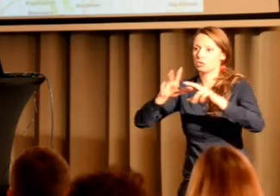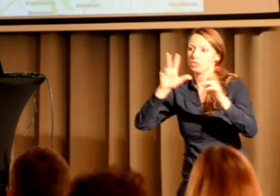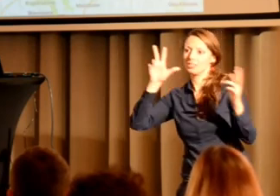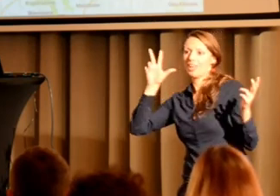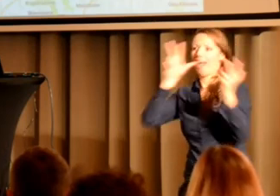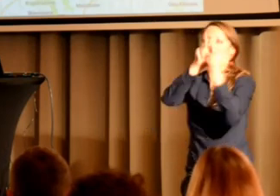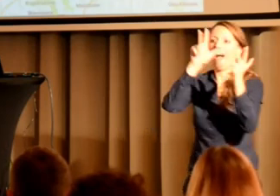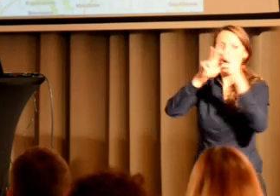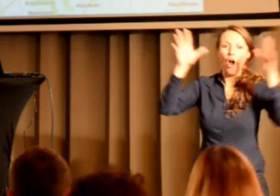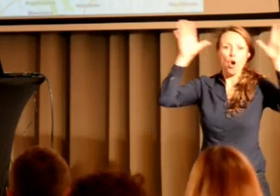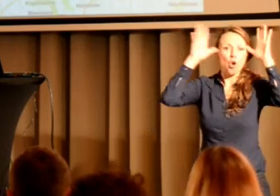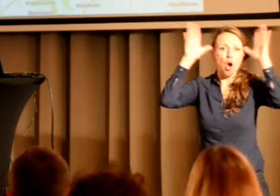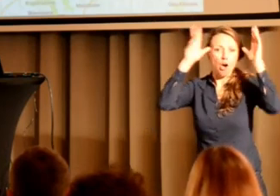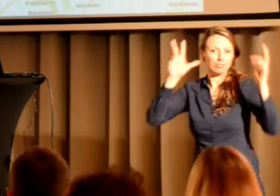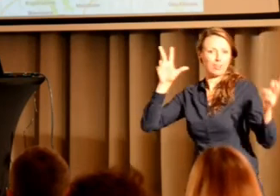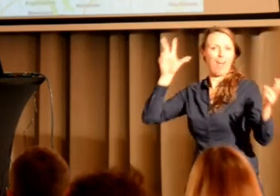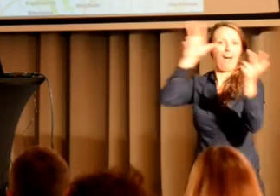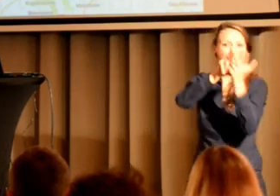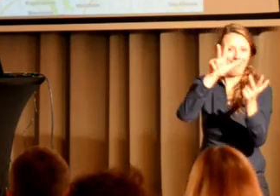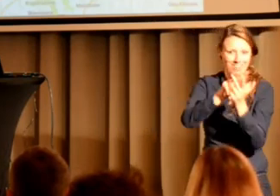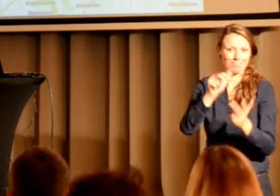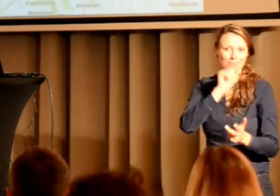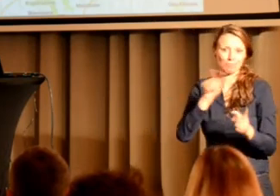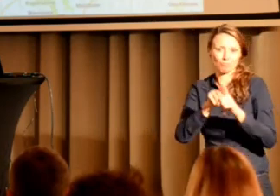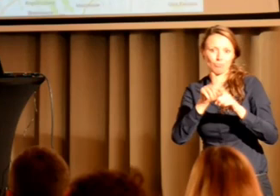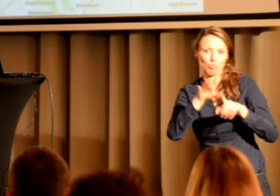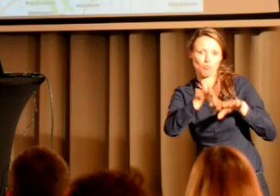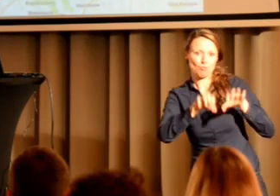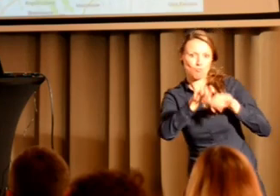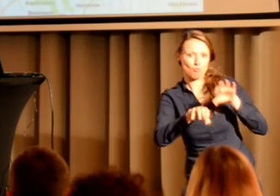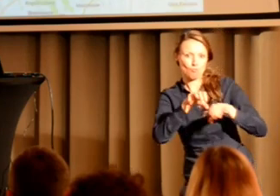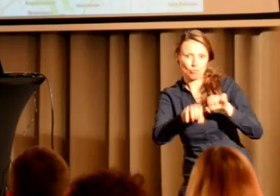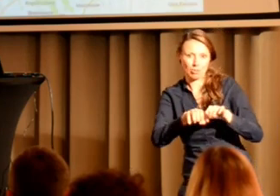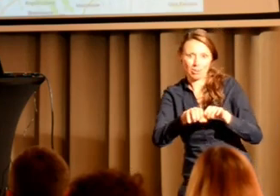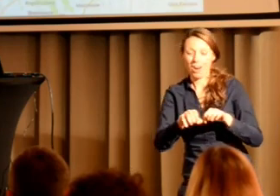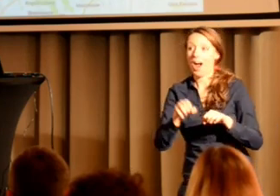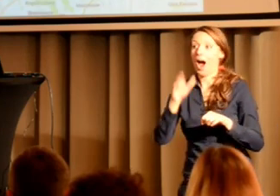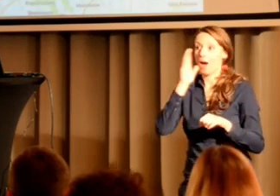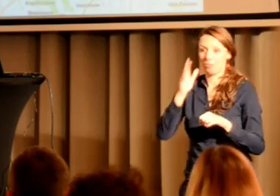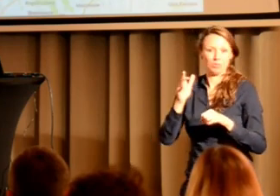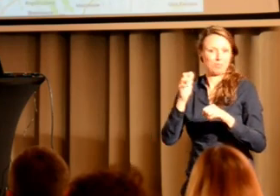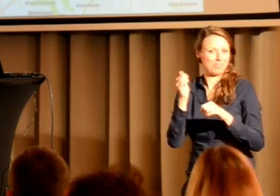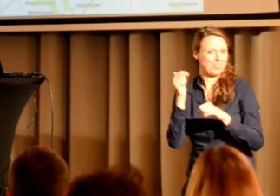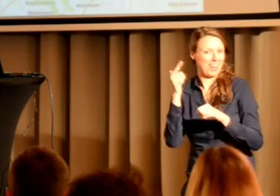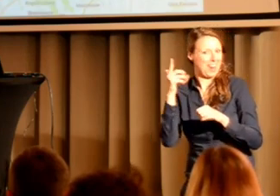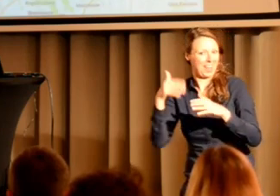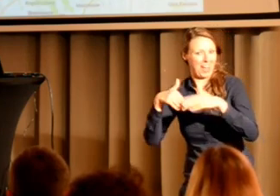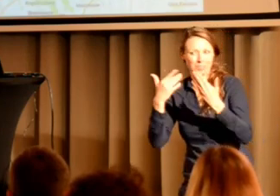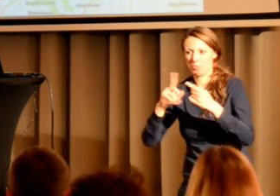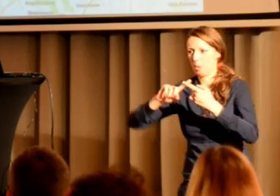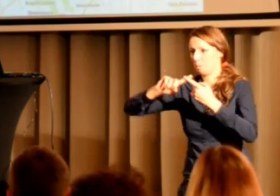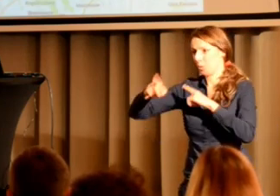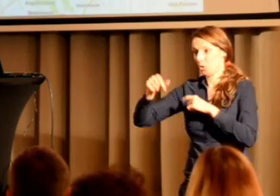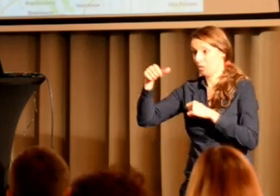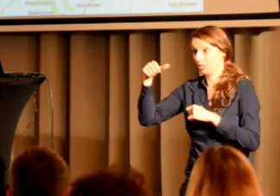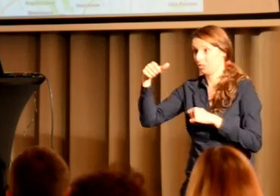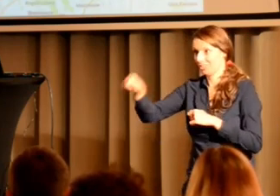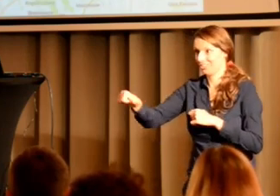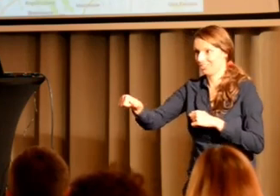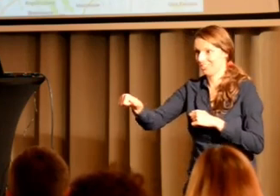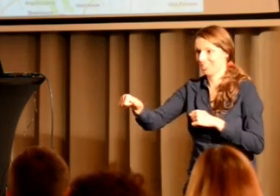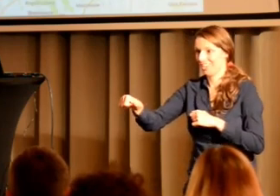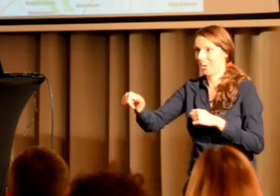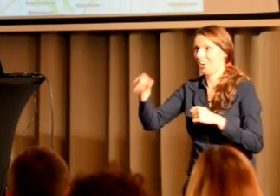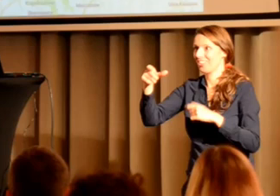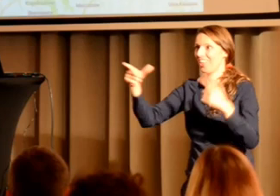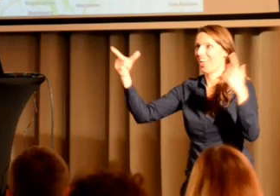bagnach właśnie wewnątrz parku Campinoskiego i któregoś dnia, parę dni temu, dosłownie chyba tydzień temu, nagle